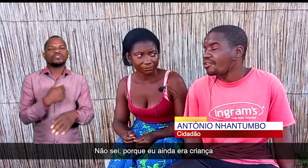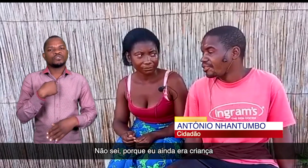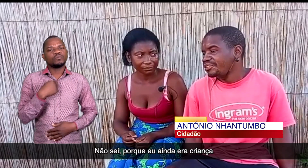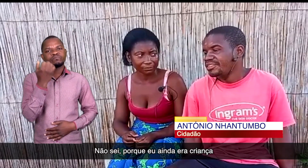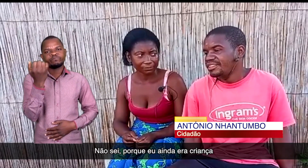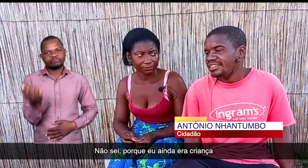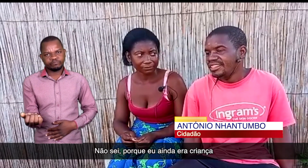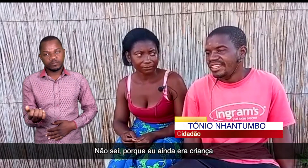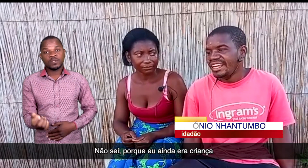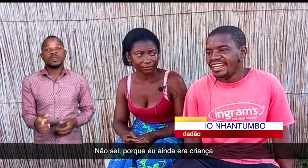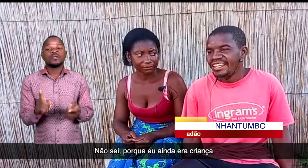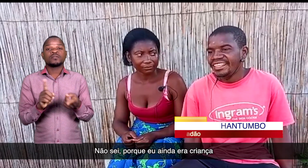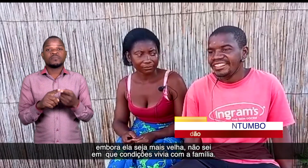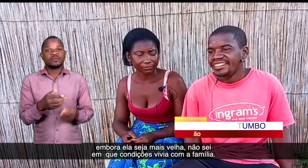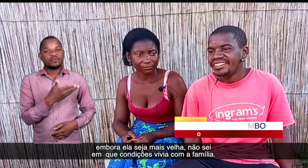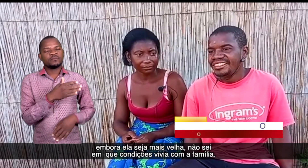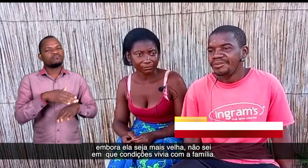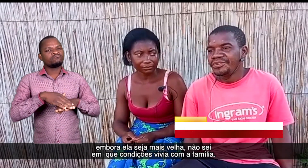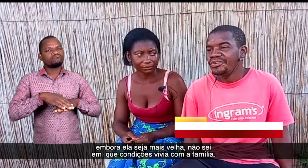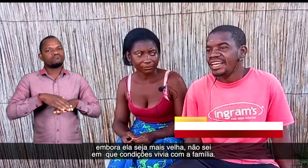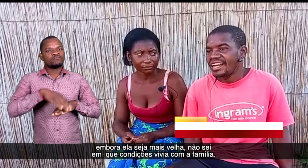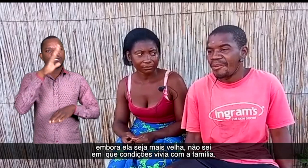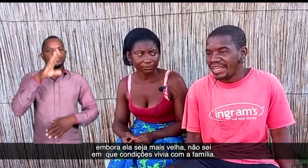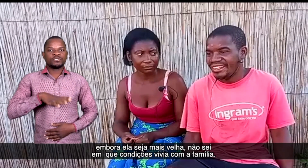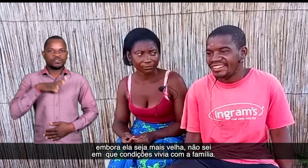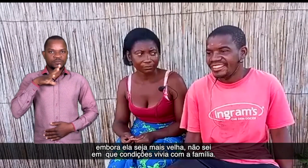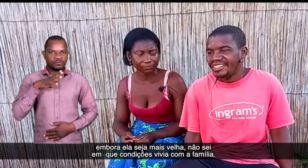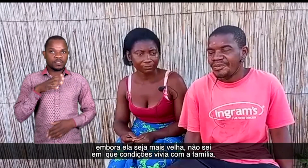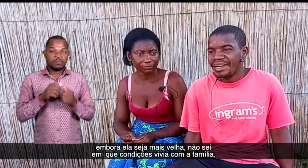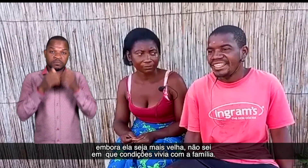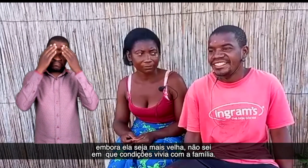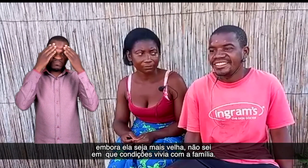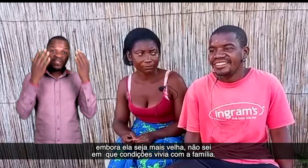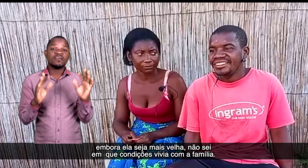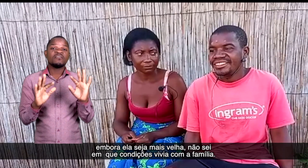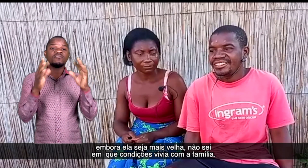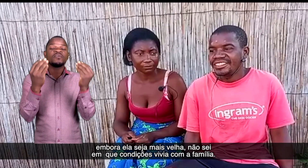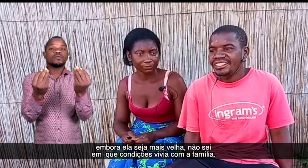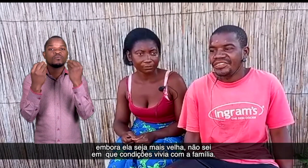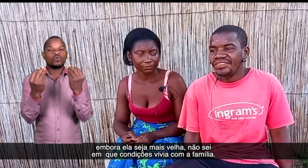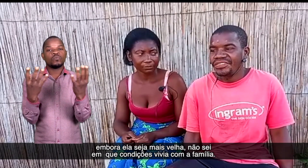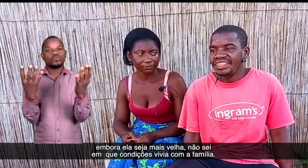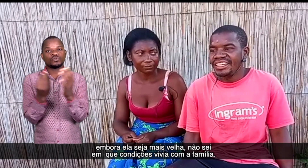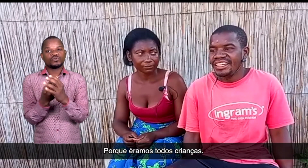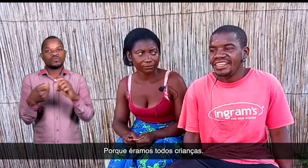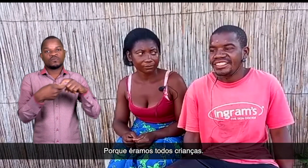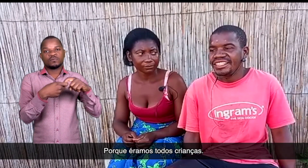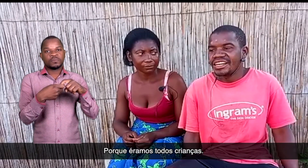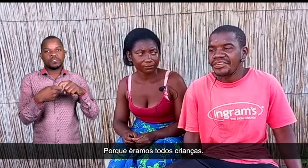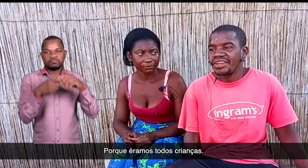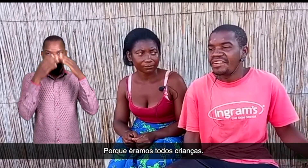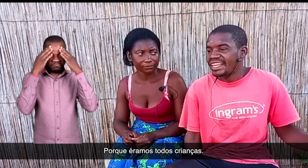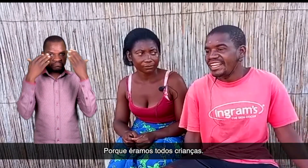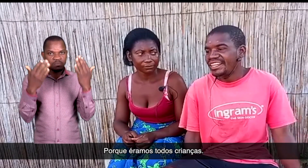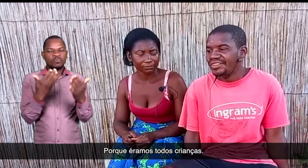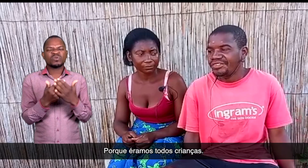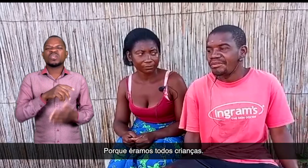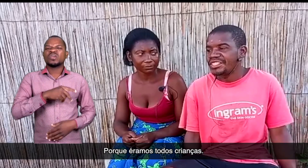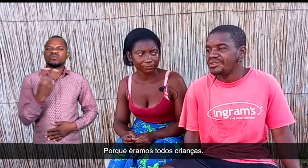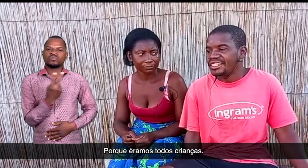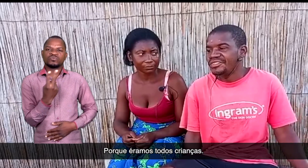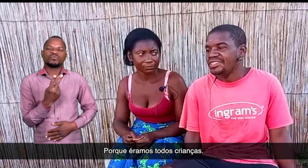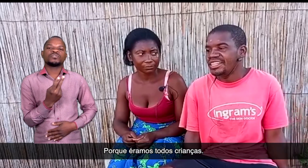Não sei, porque eu ainda era criança. Embora ela seja mais velha, não sei em que condições vivia com a família, porque éramos todos